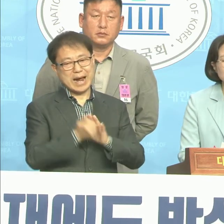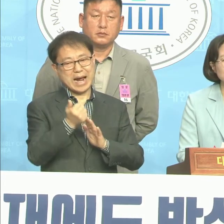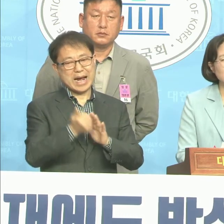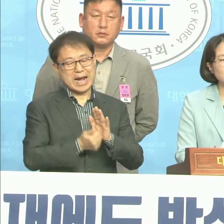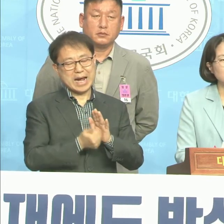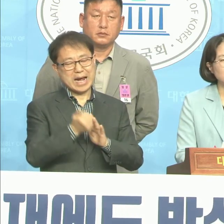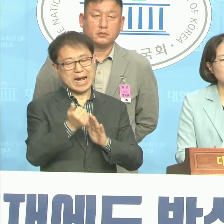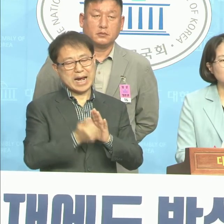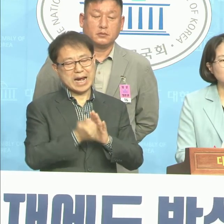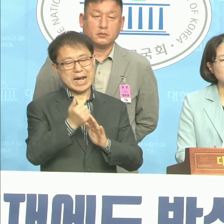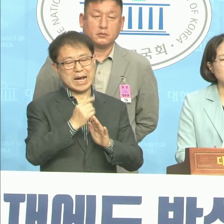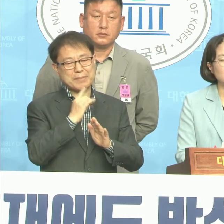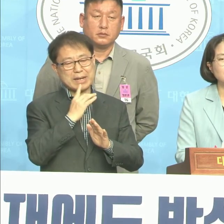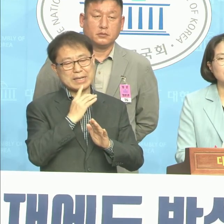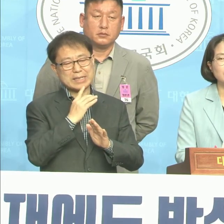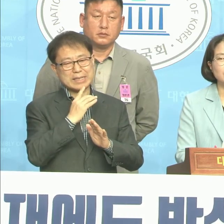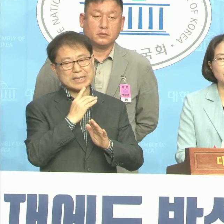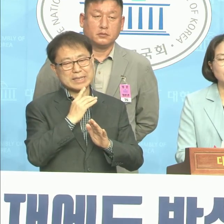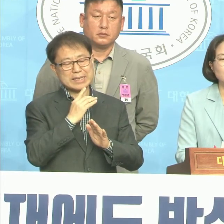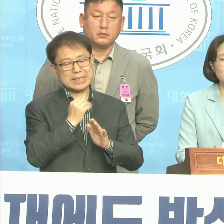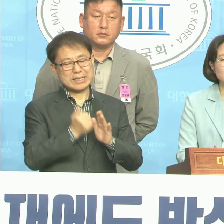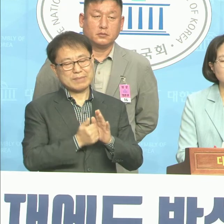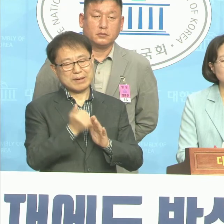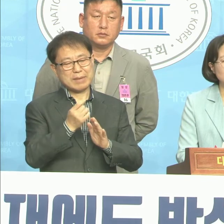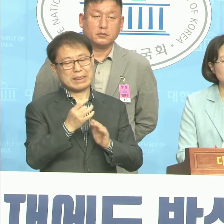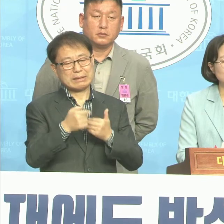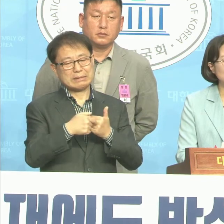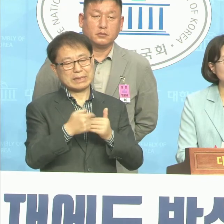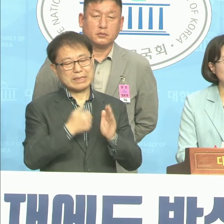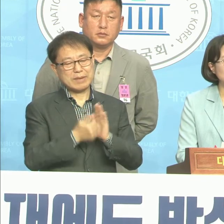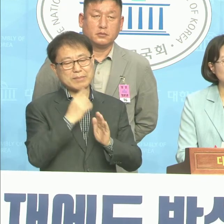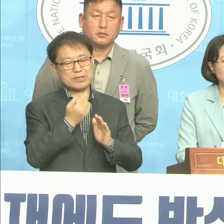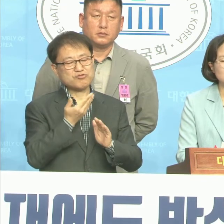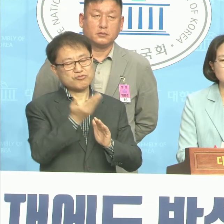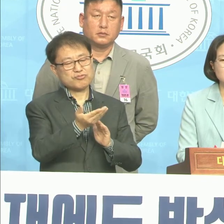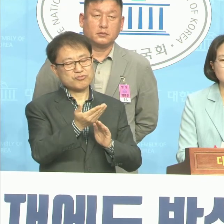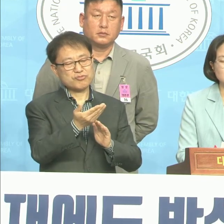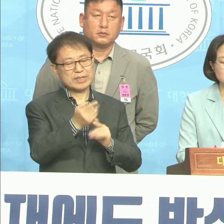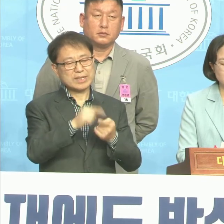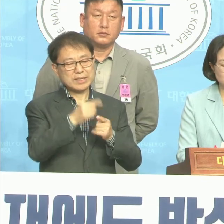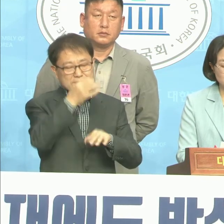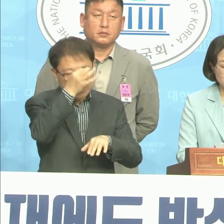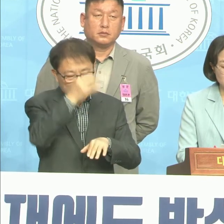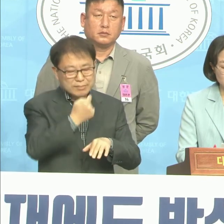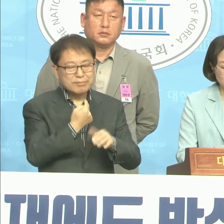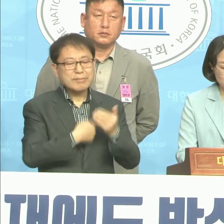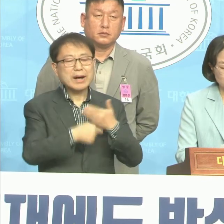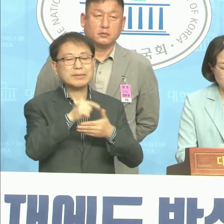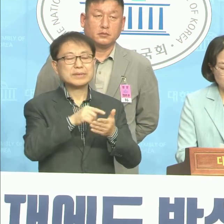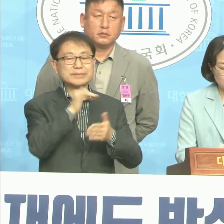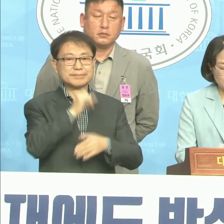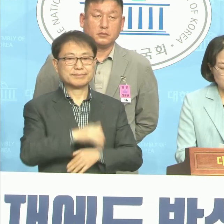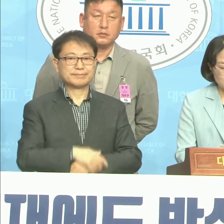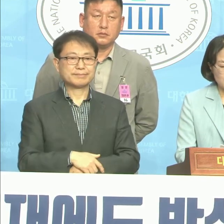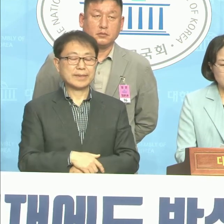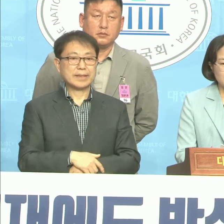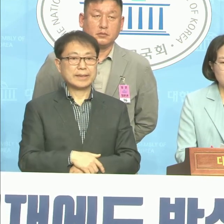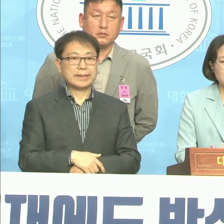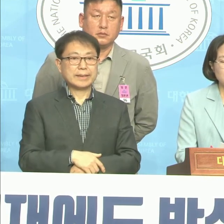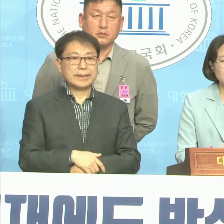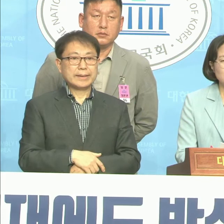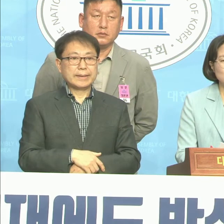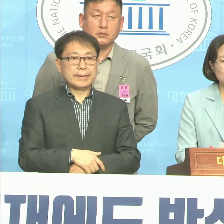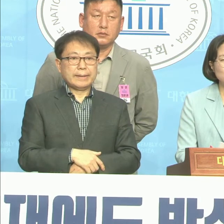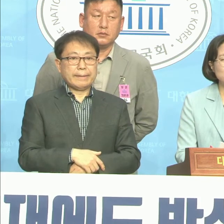하게 해 드리지 않았나 이런 죄송한 마음이 예 듭니다 아